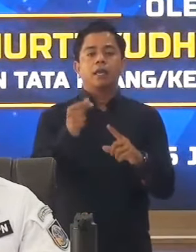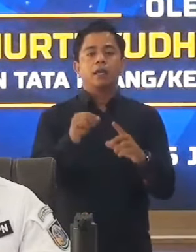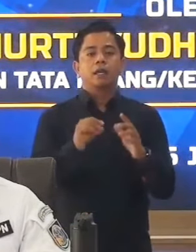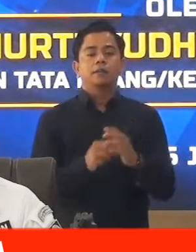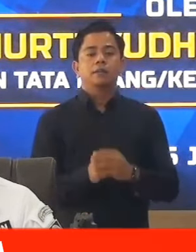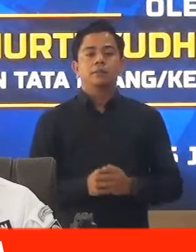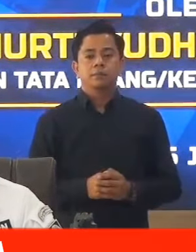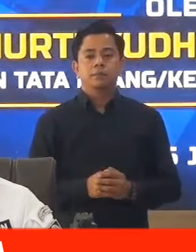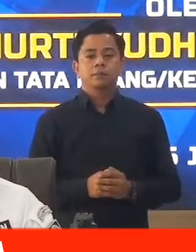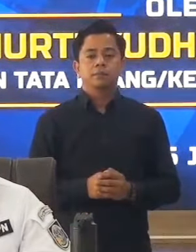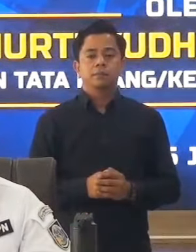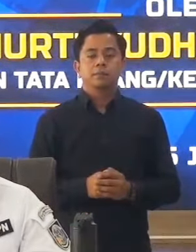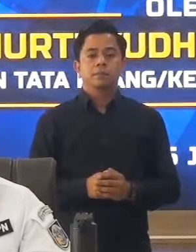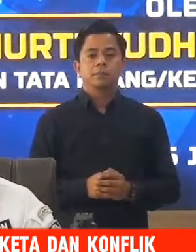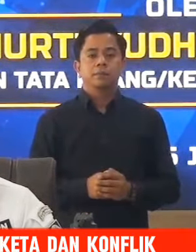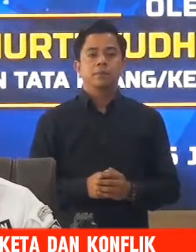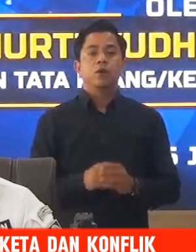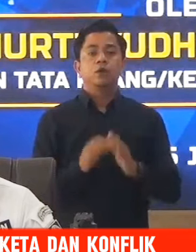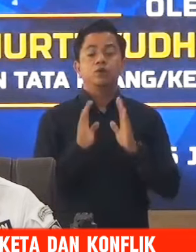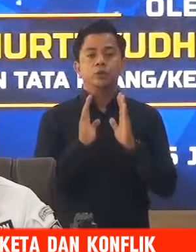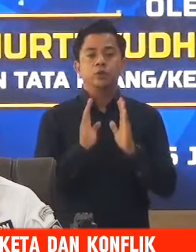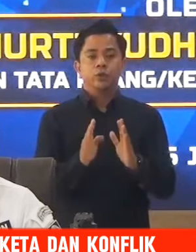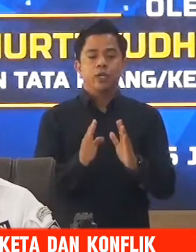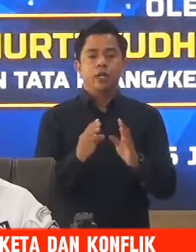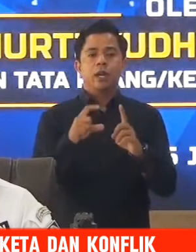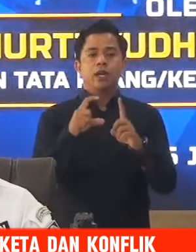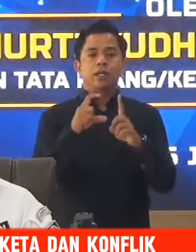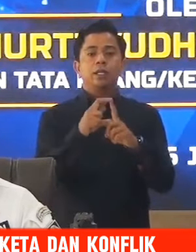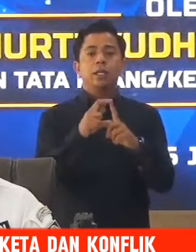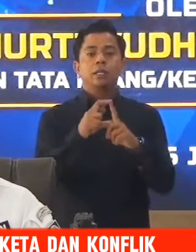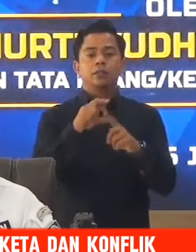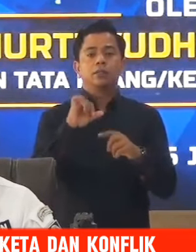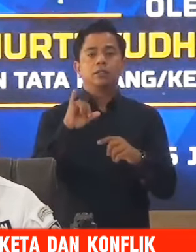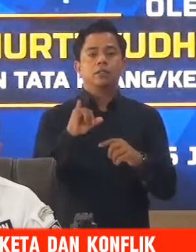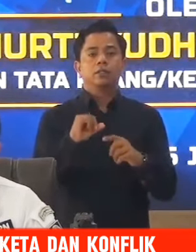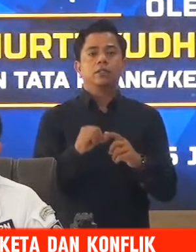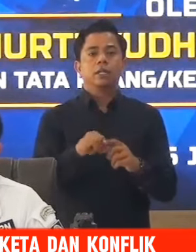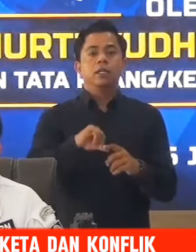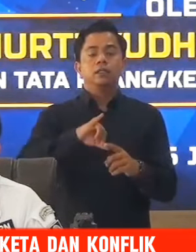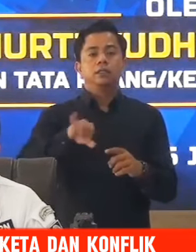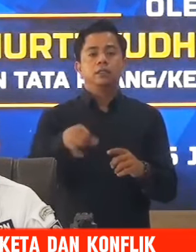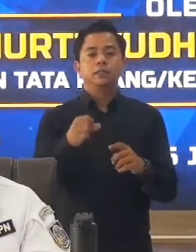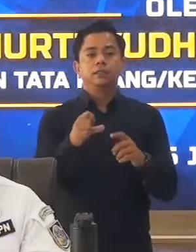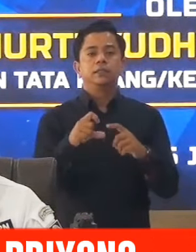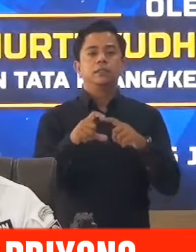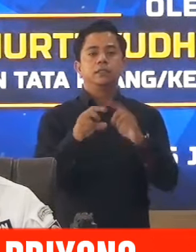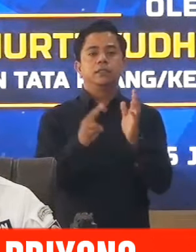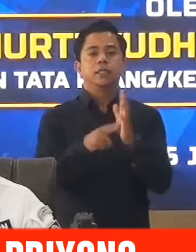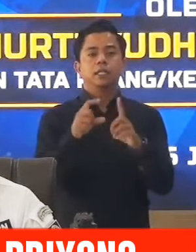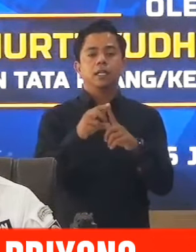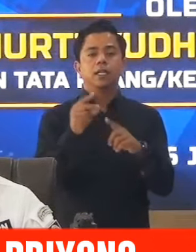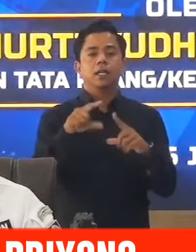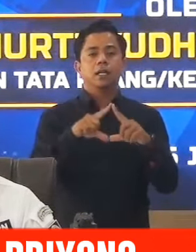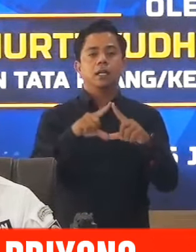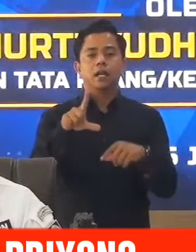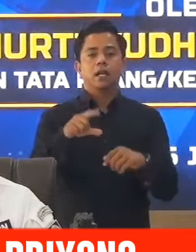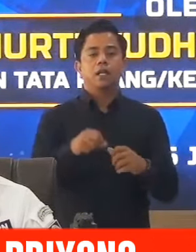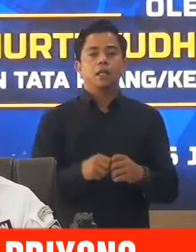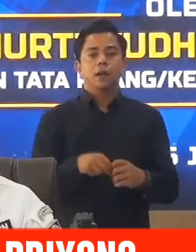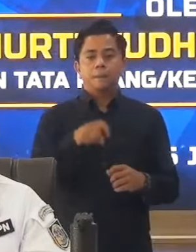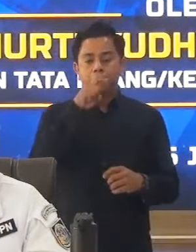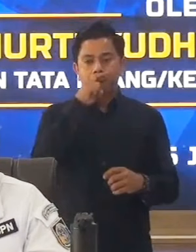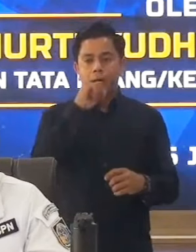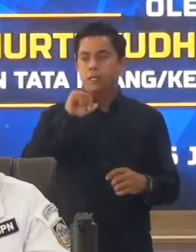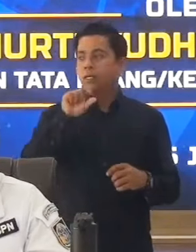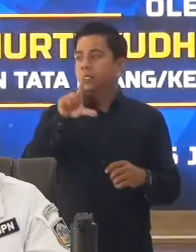teras, khususnya Direktur Jenderal Penanganan Sengketa dan Konflik Pertanahan, Bapak Ilyas Tejo